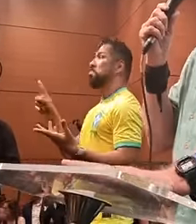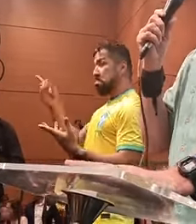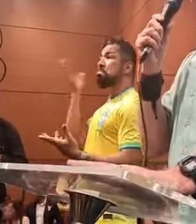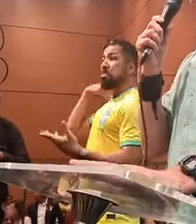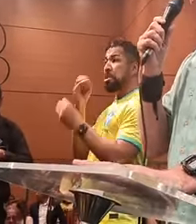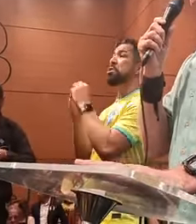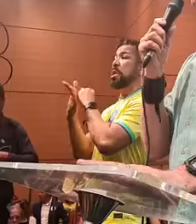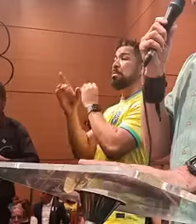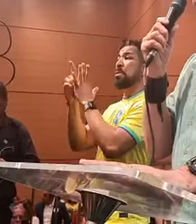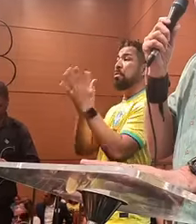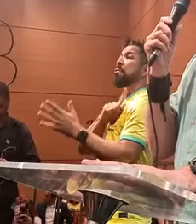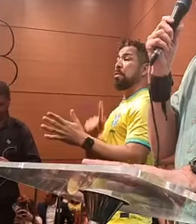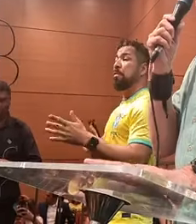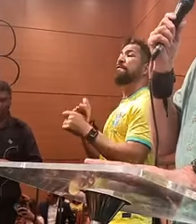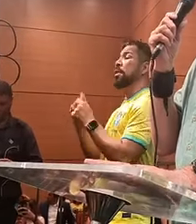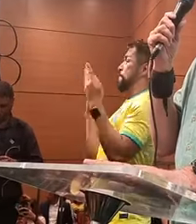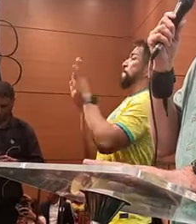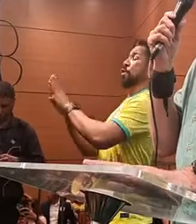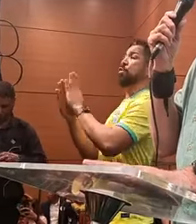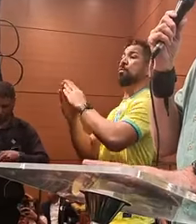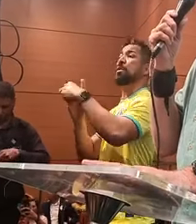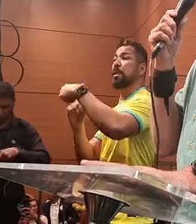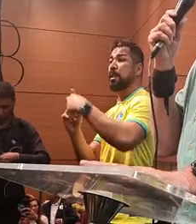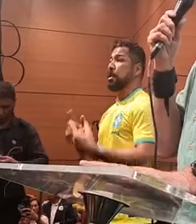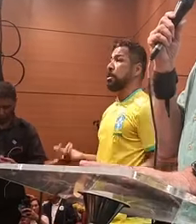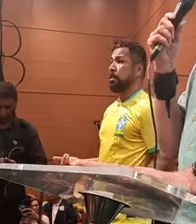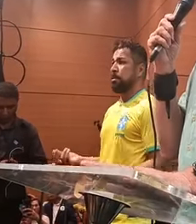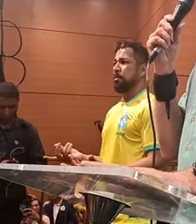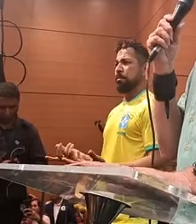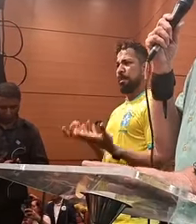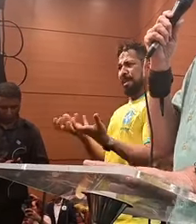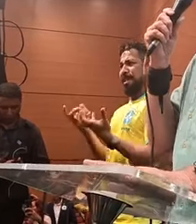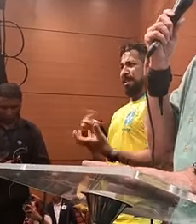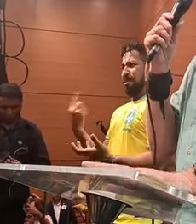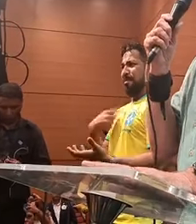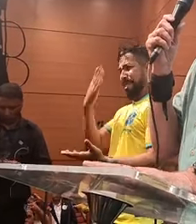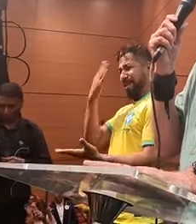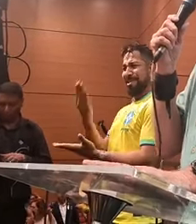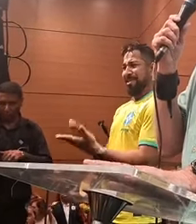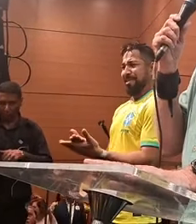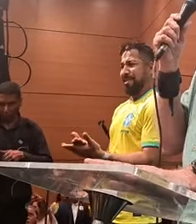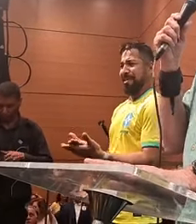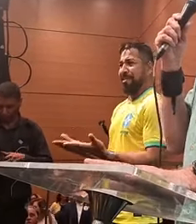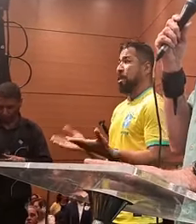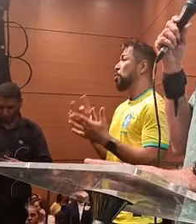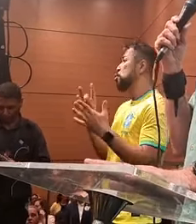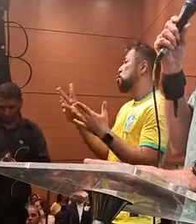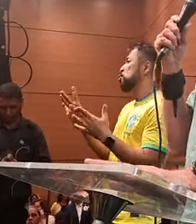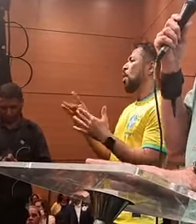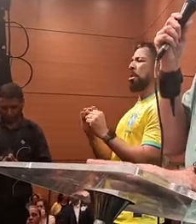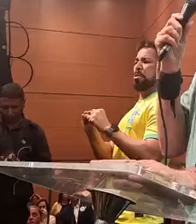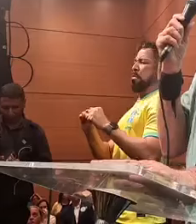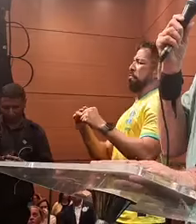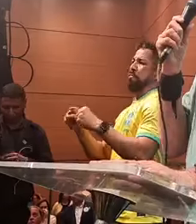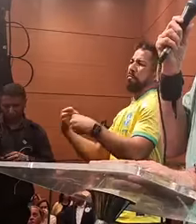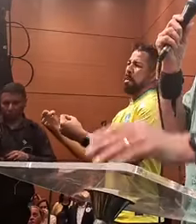aqui. E é desde que queriam que nós acreditássemos que eles estavam